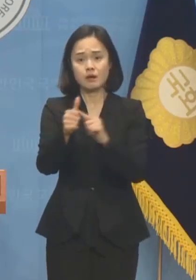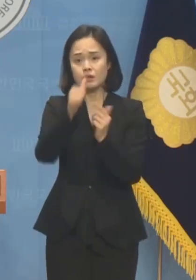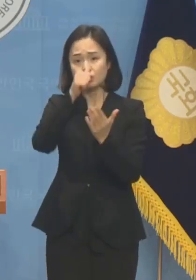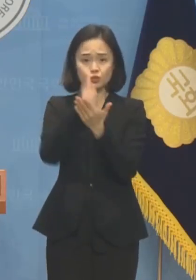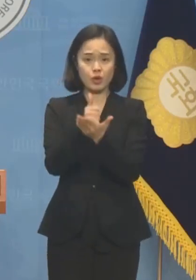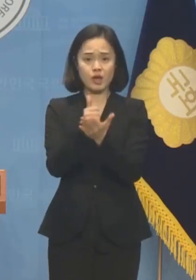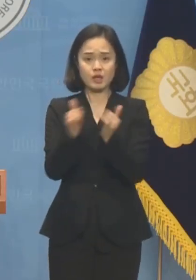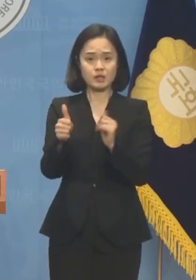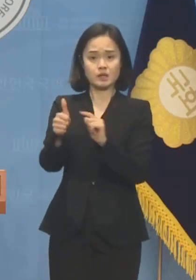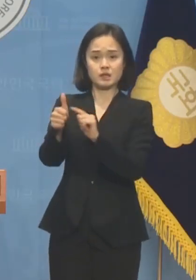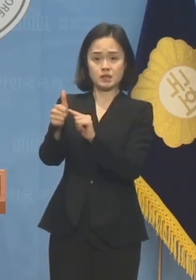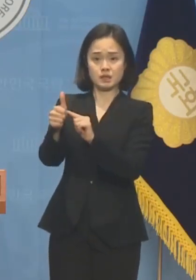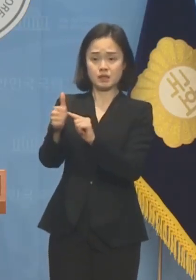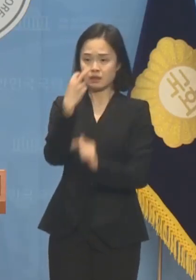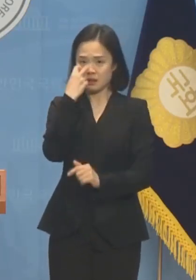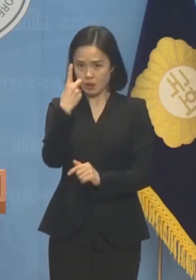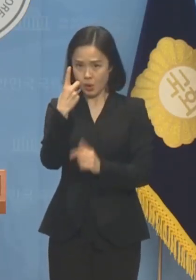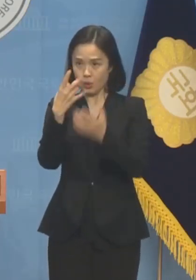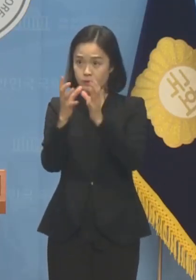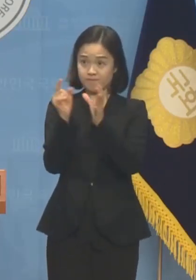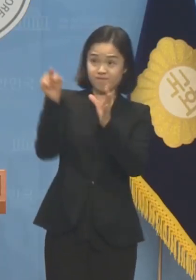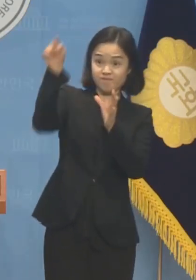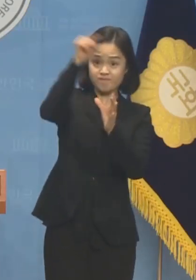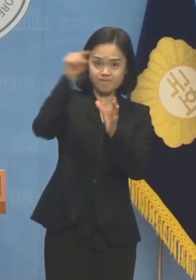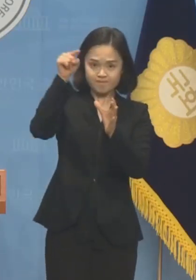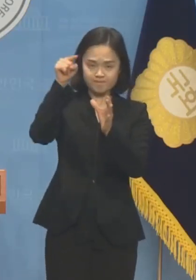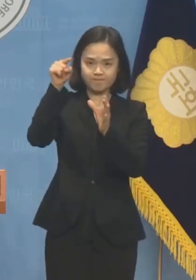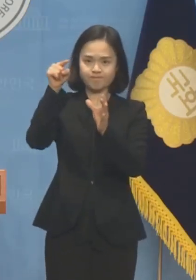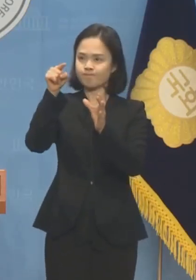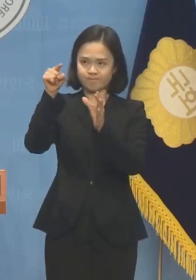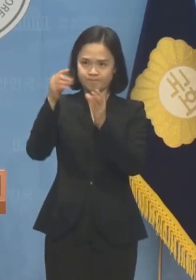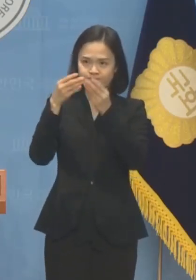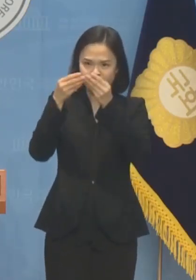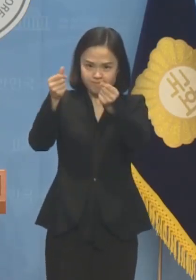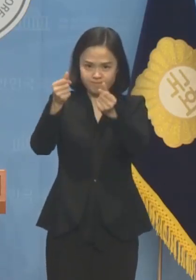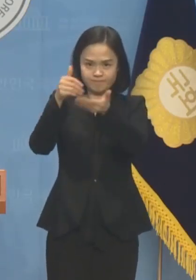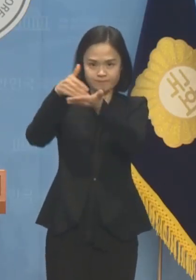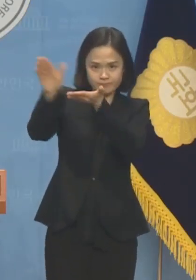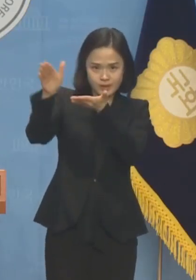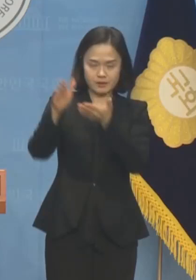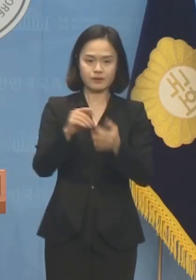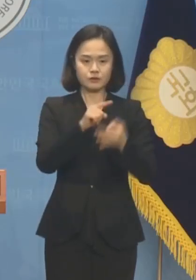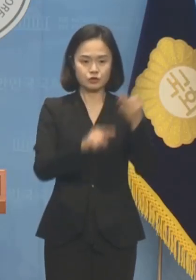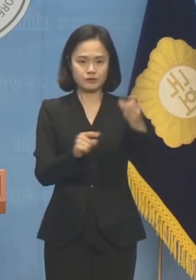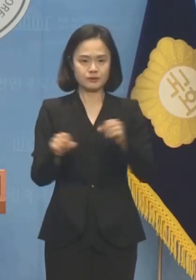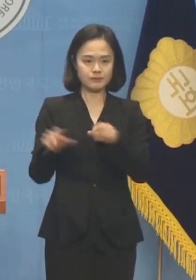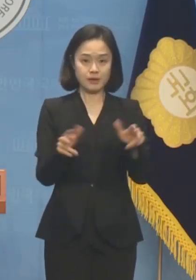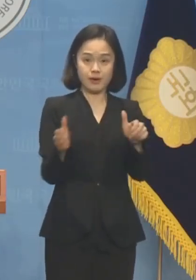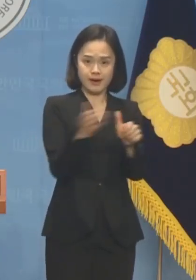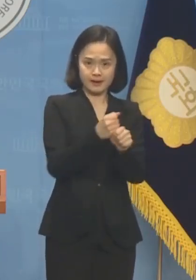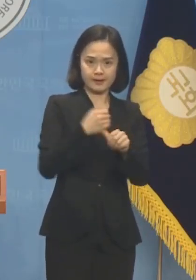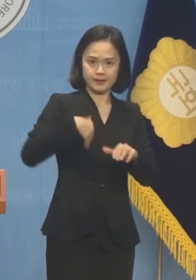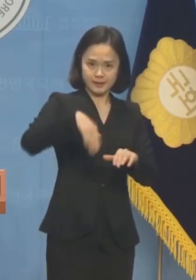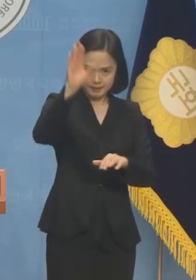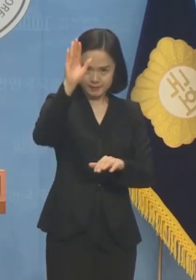최대한 빠르게 무력화시키고 지체 없이 윤석열을 잡으러 갑시다. 이상입니다.